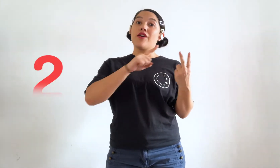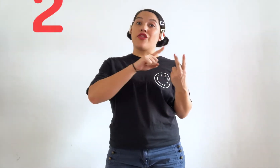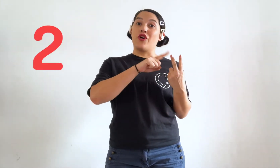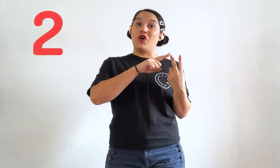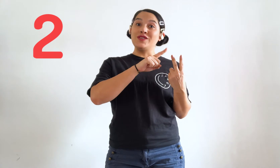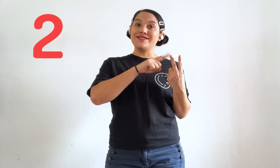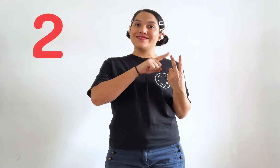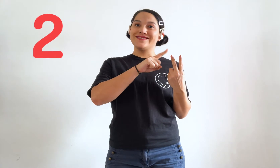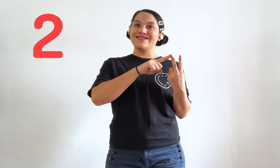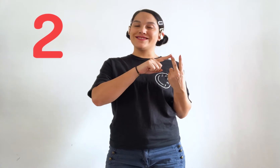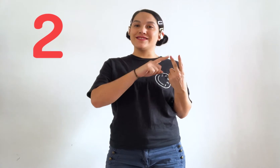Dos.